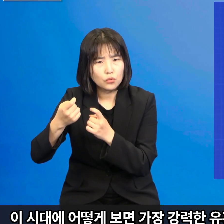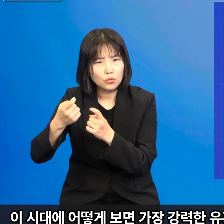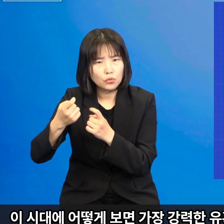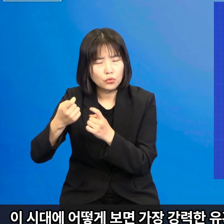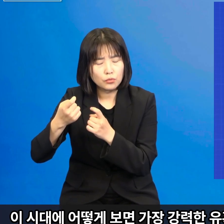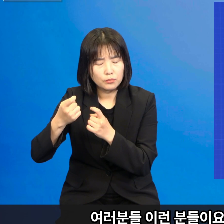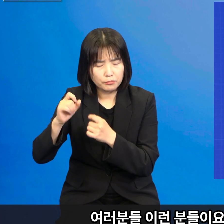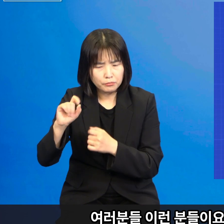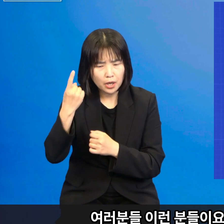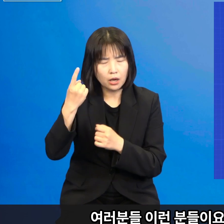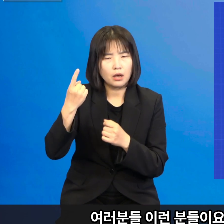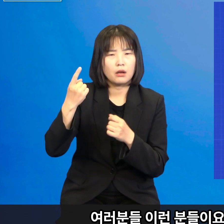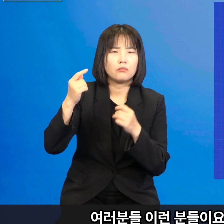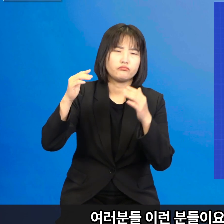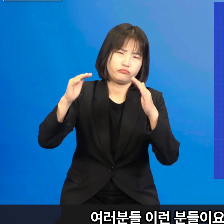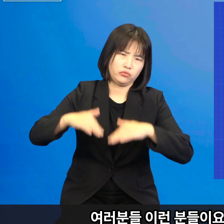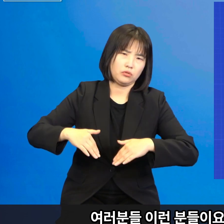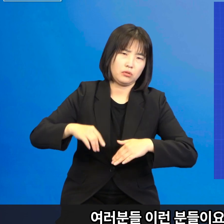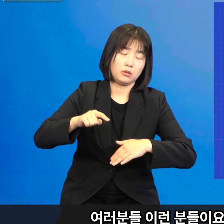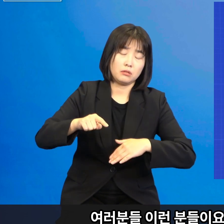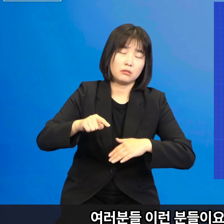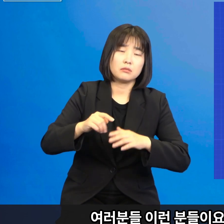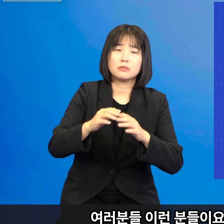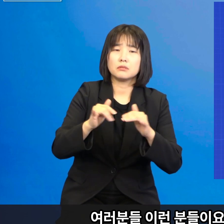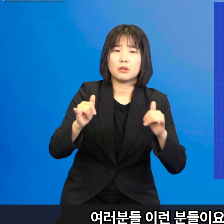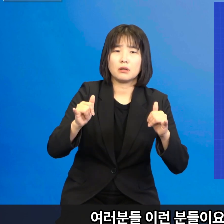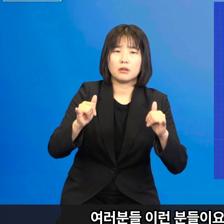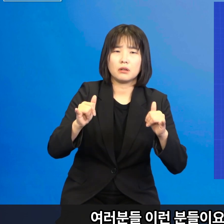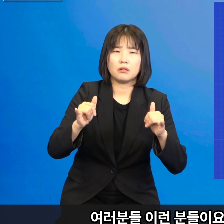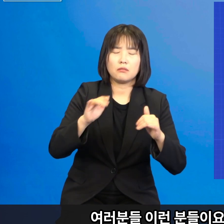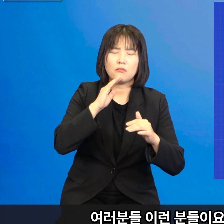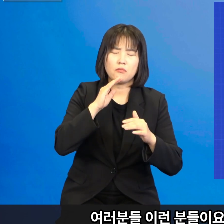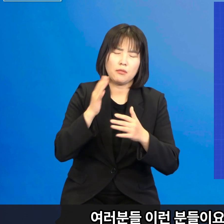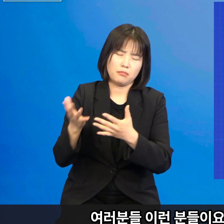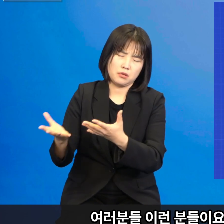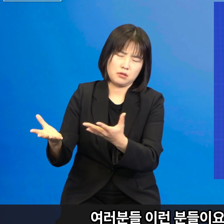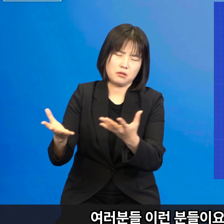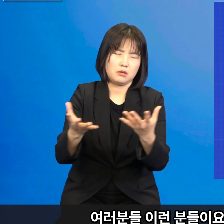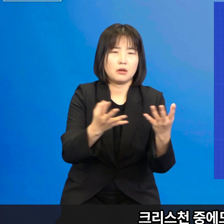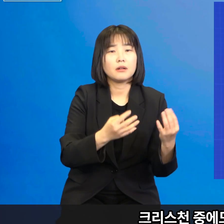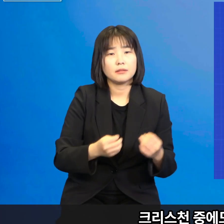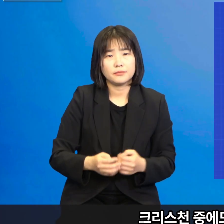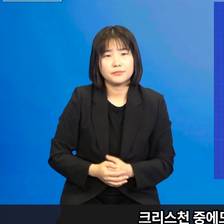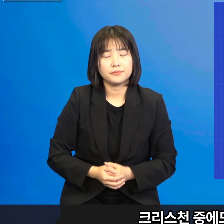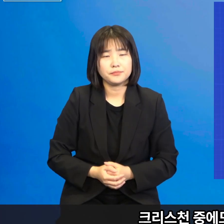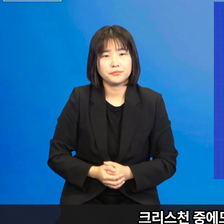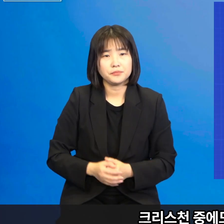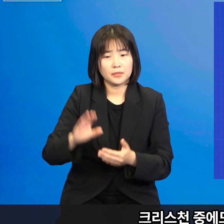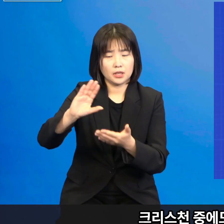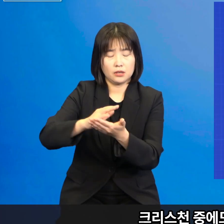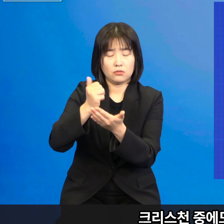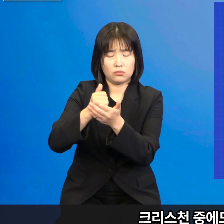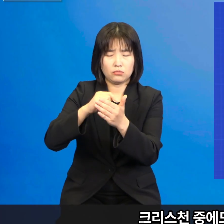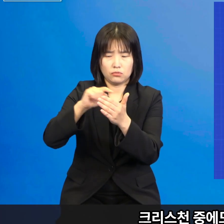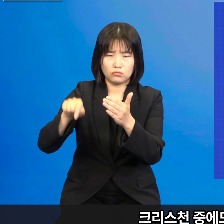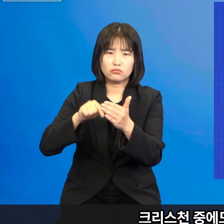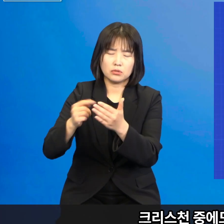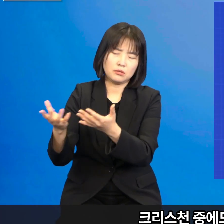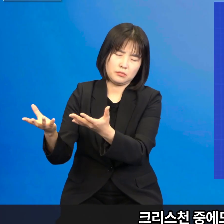무너져가고 있는 겁니다. 여러분들, 이런 분들이요 생각보다 많이 있습니다. 크리스천 중에도 많이